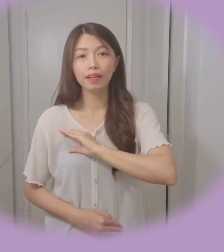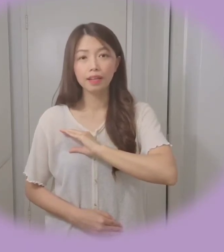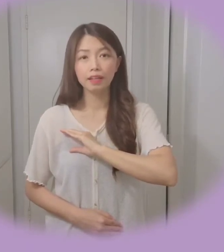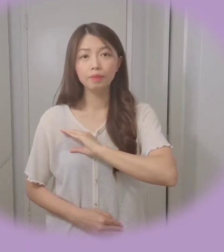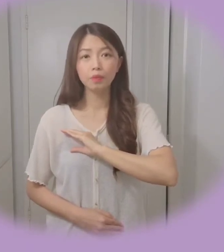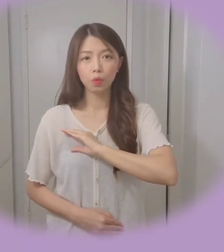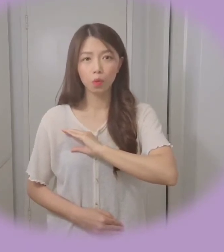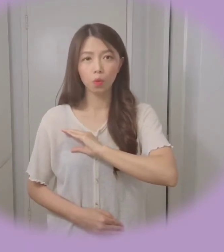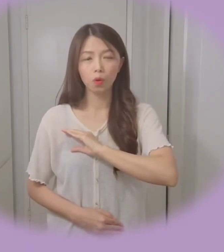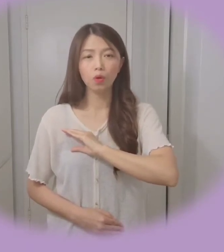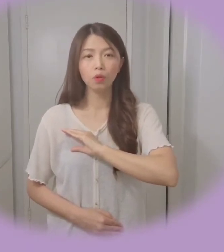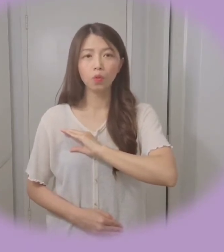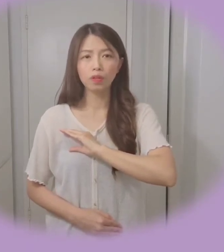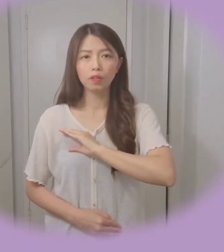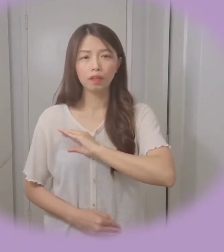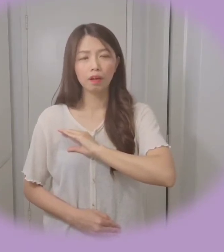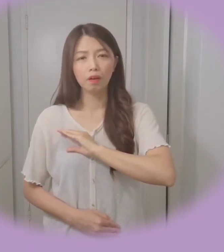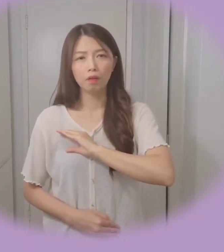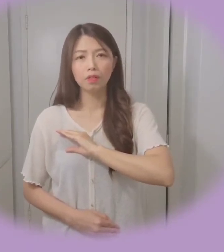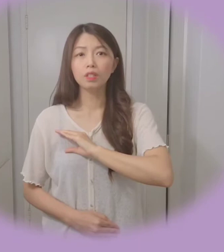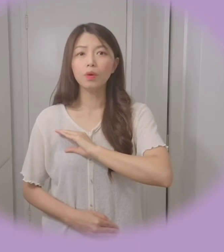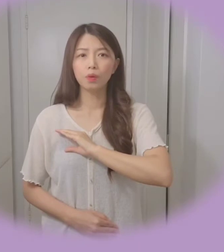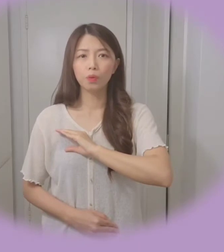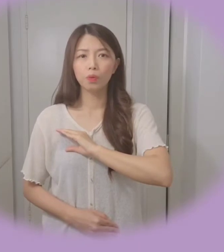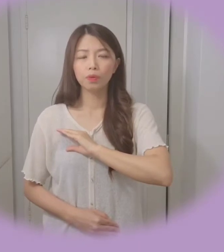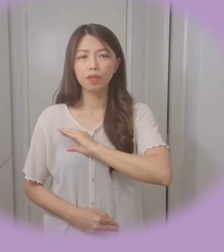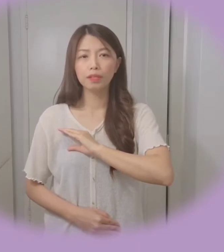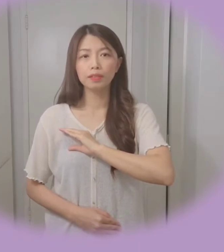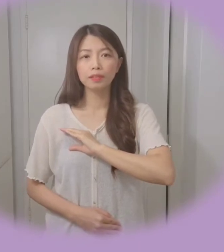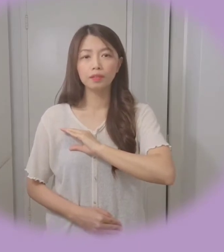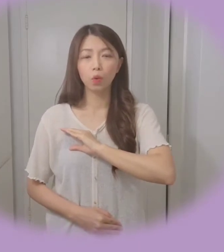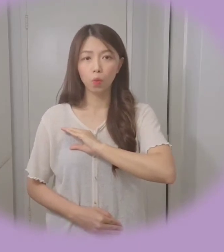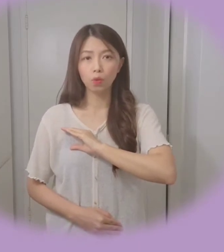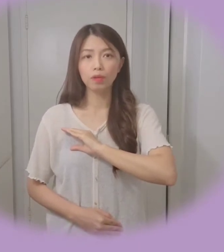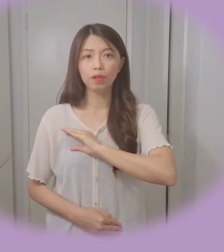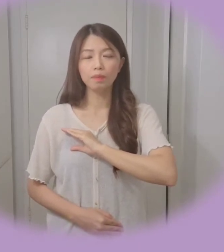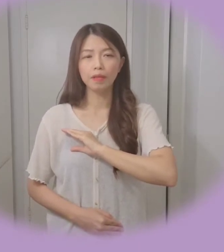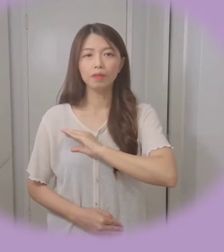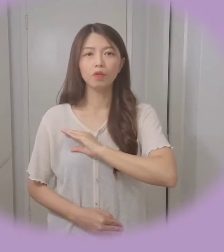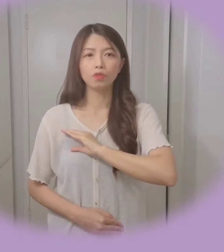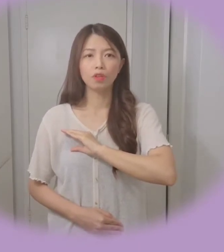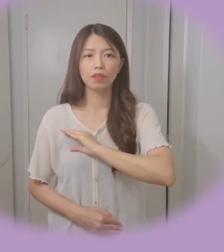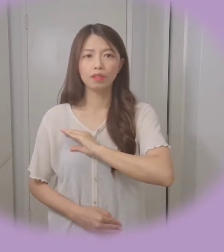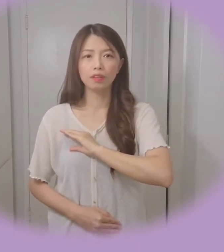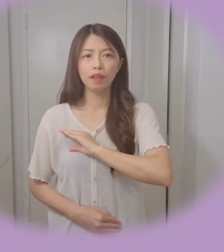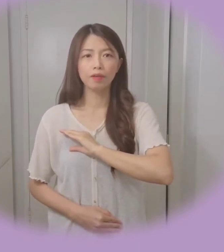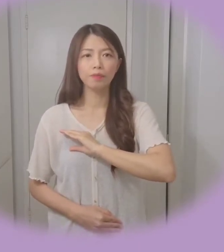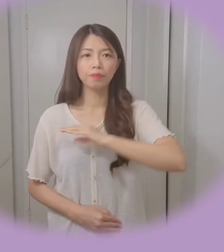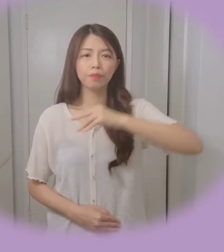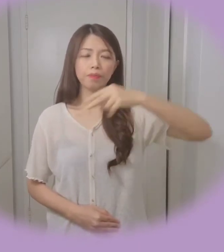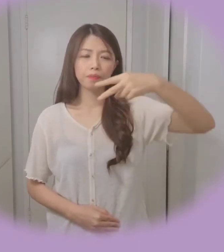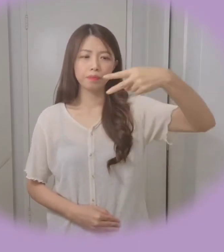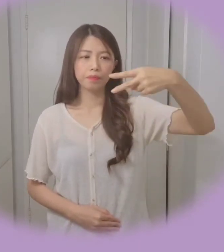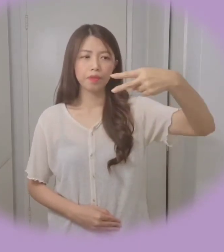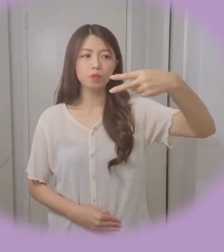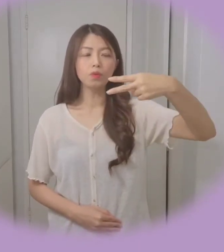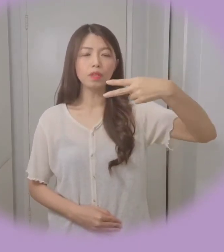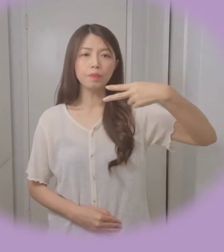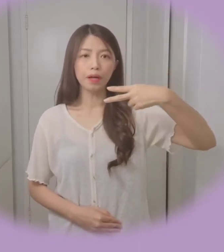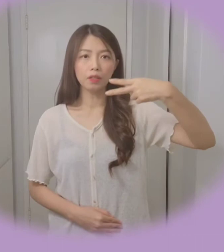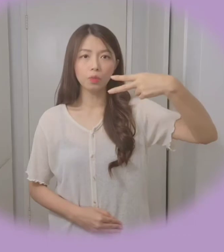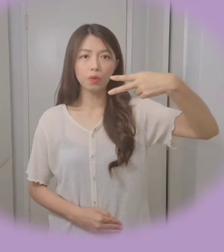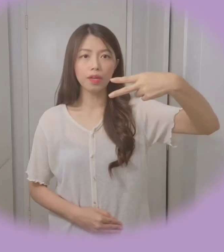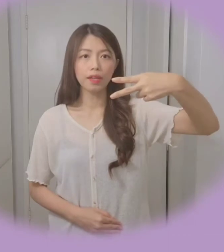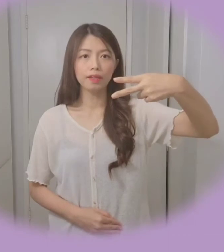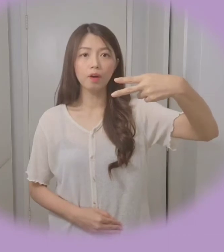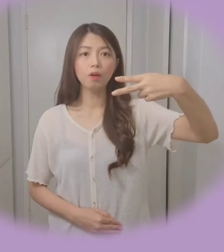됩니다. 이름도. 도는 지화로 디귿 오를 만들어 주셔야 되는데,